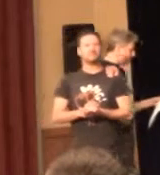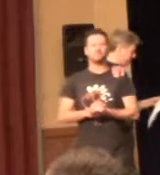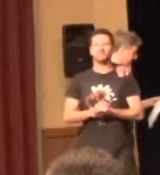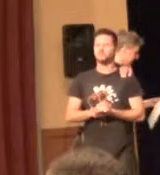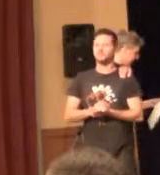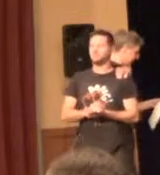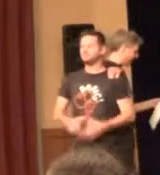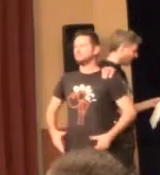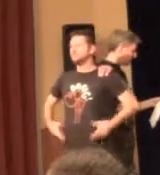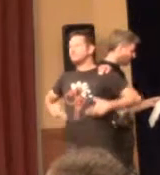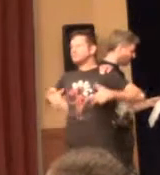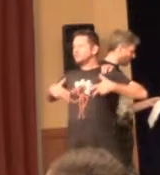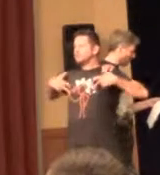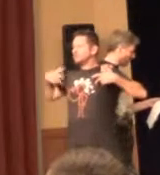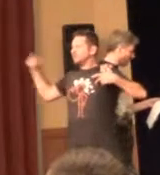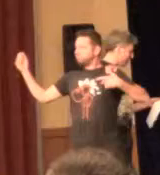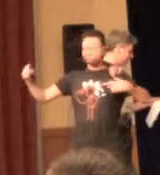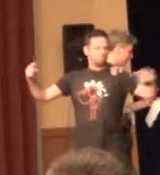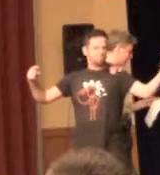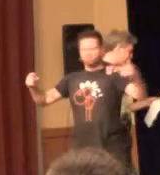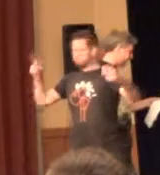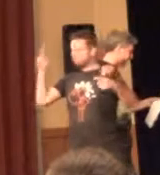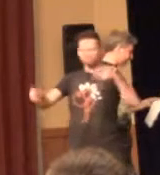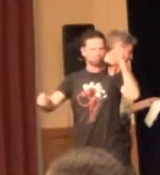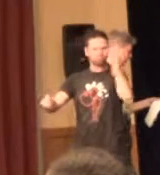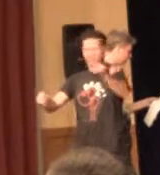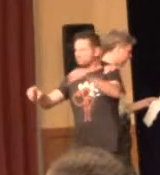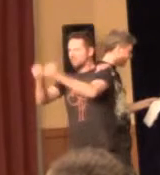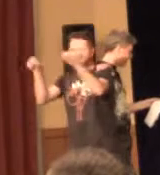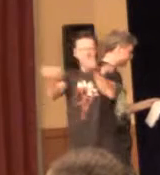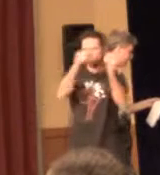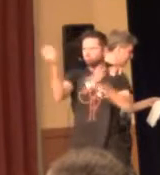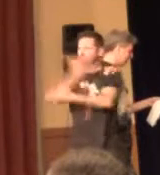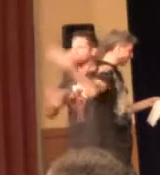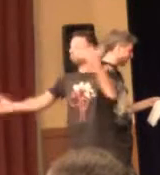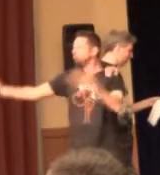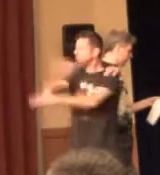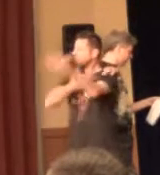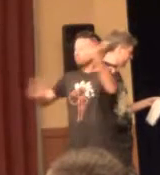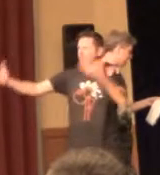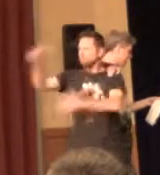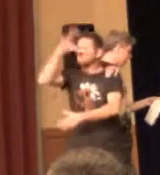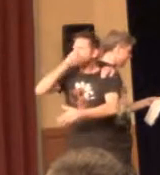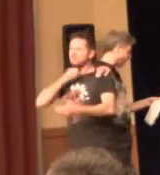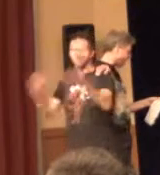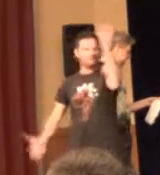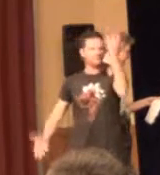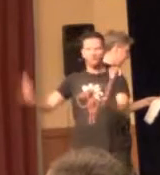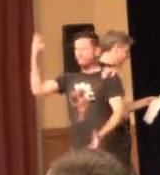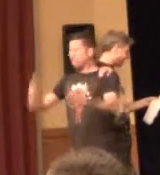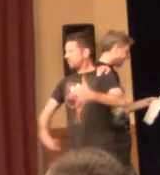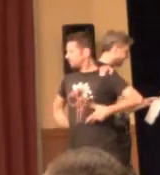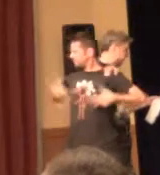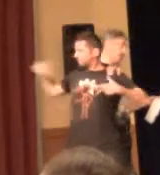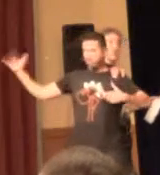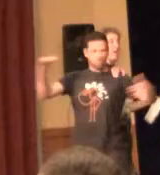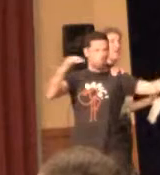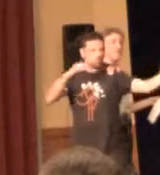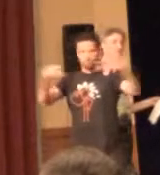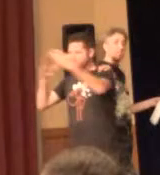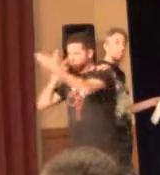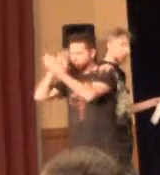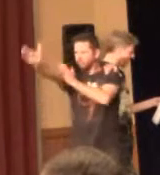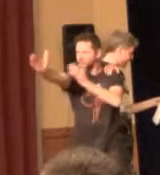Les vies se coupent, les vies se cassent, les vies s'échangent, les vies balancent, les hasards contrebalancent les vies. Les vies se croisent, les vies s'éloignent, les vies traversent.